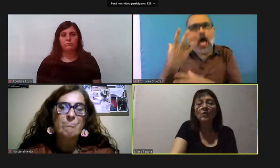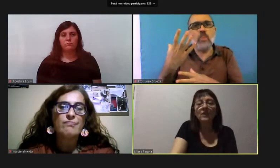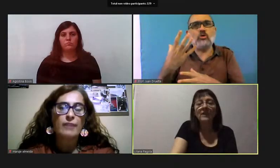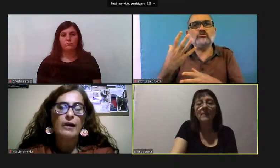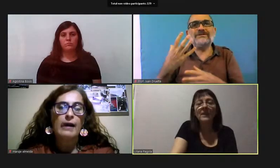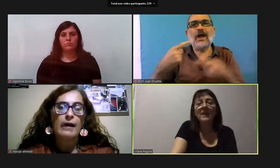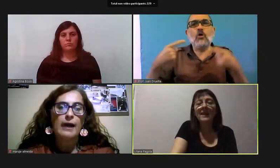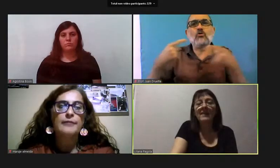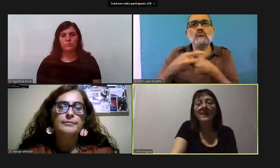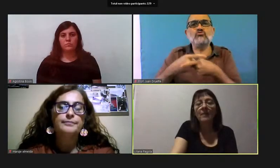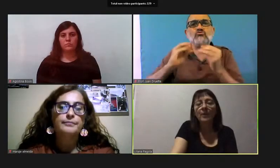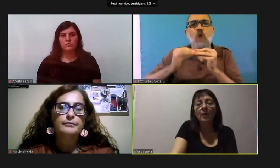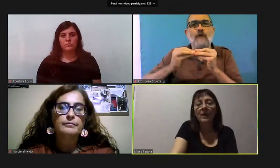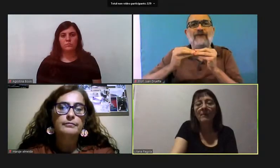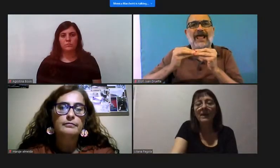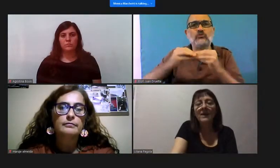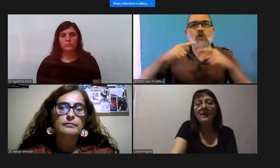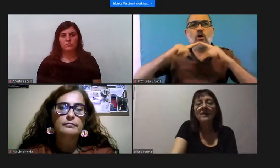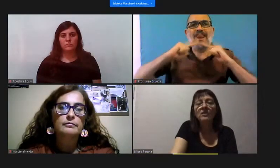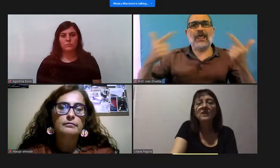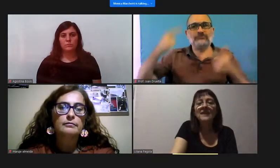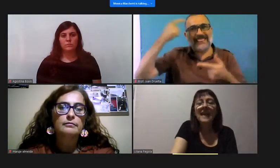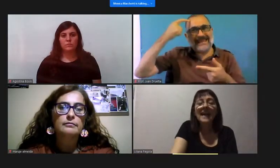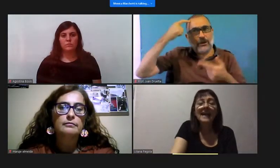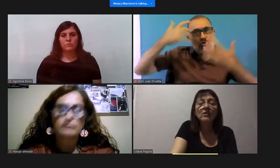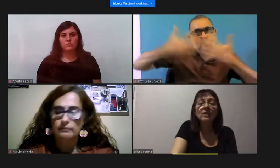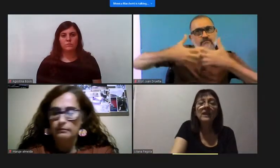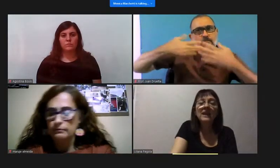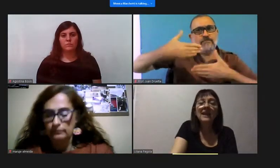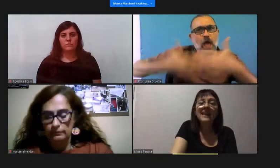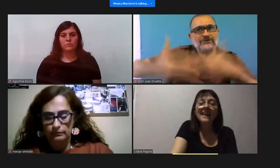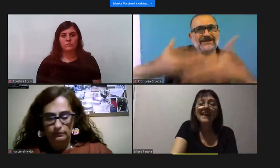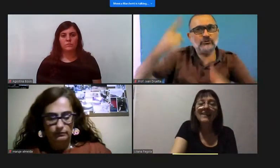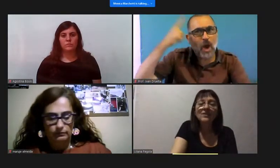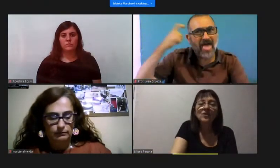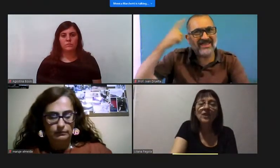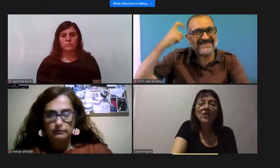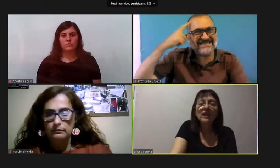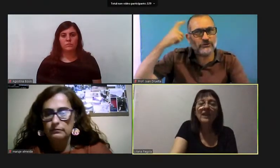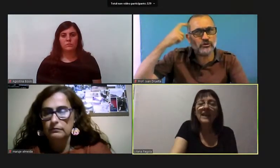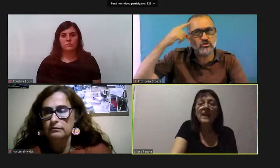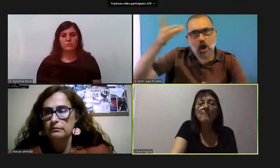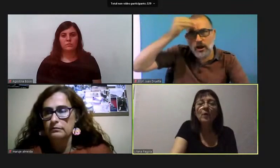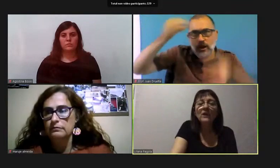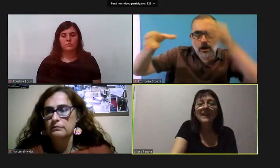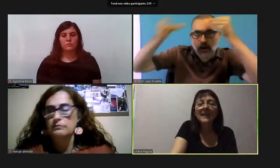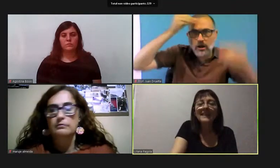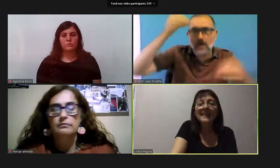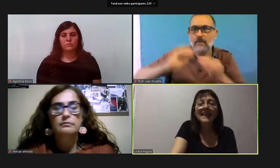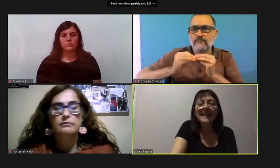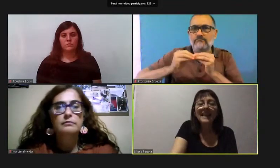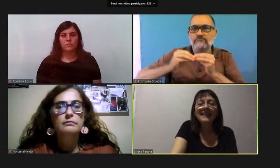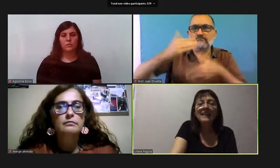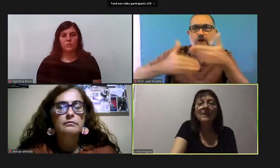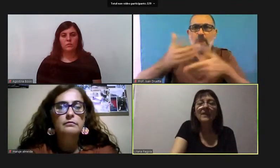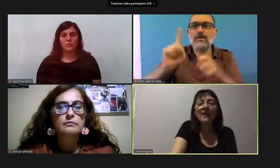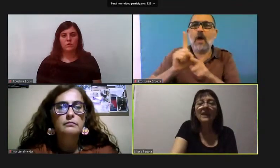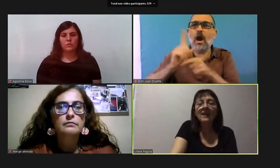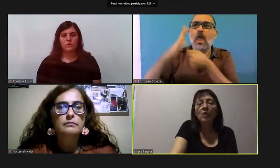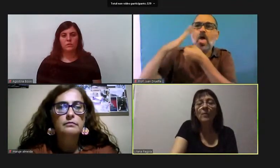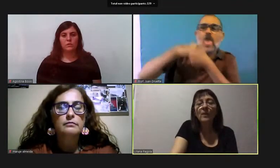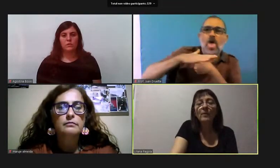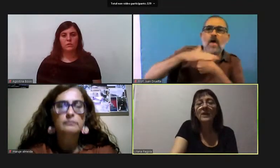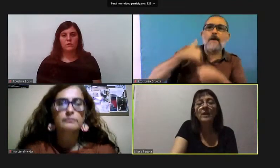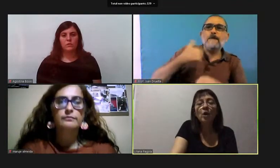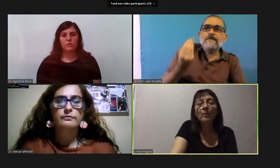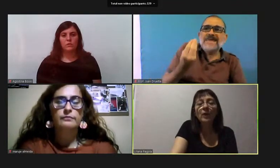es donde también radica el problema. Entonces, ahí es donde yo digo que es importante el tema de